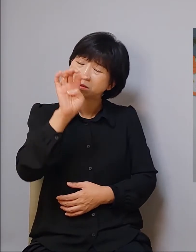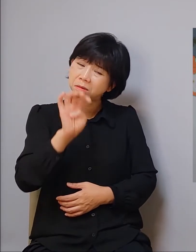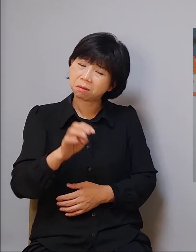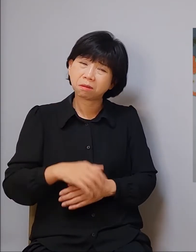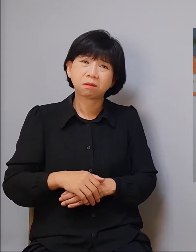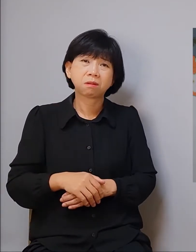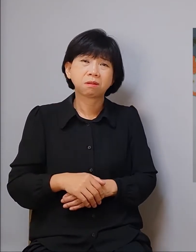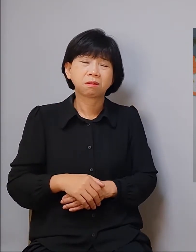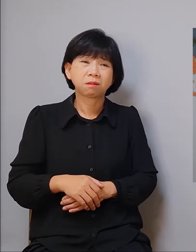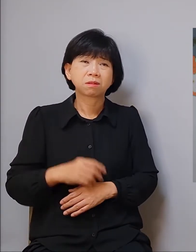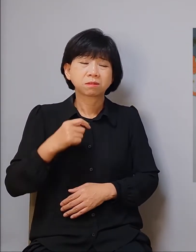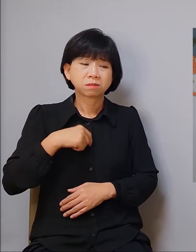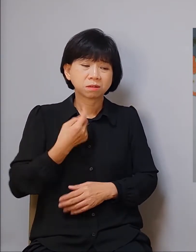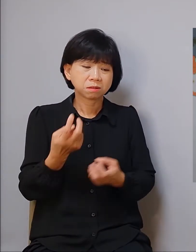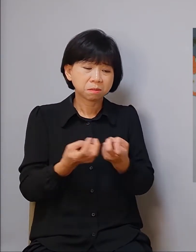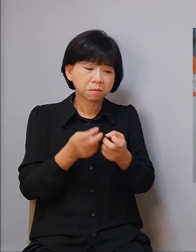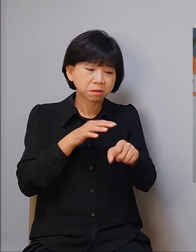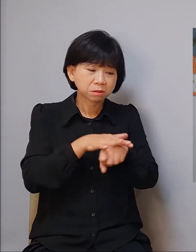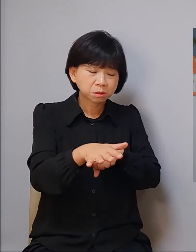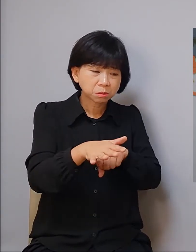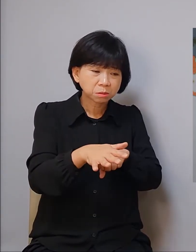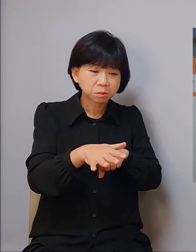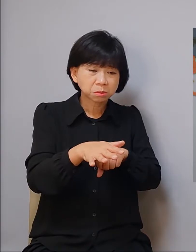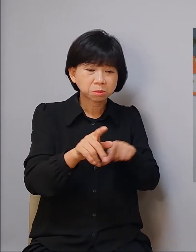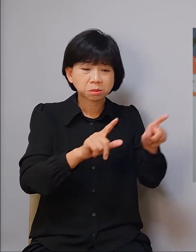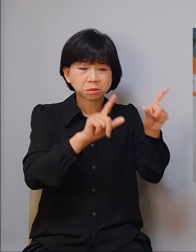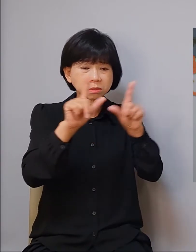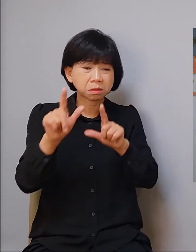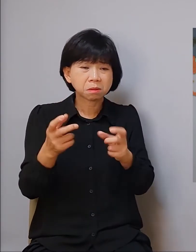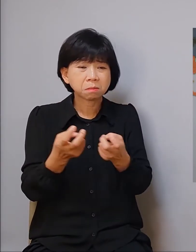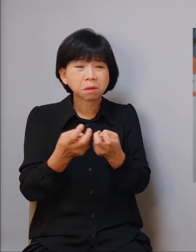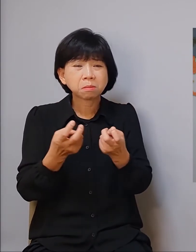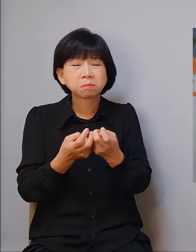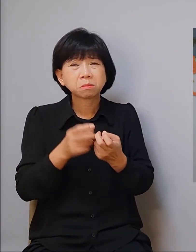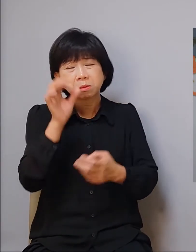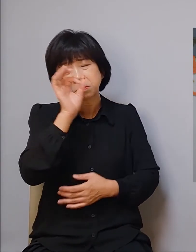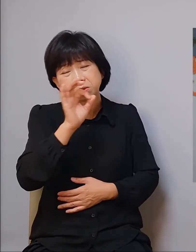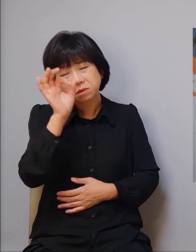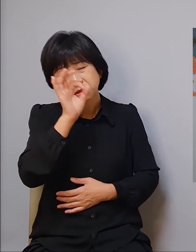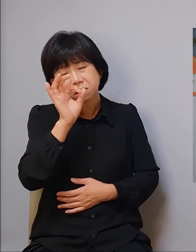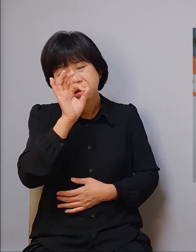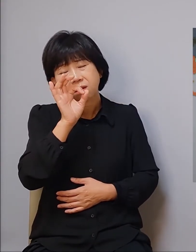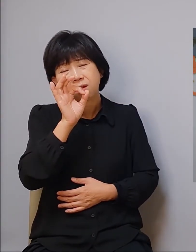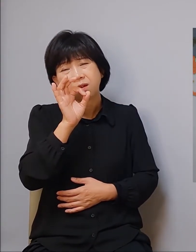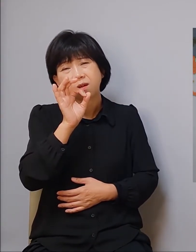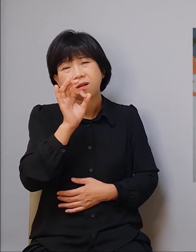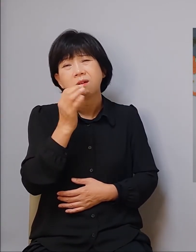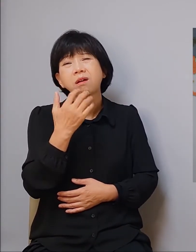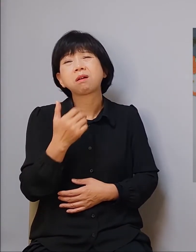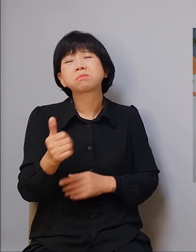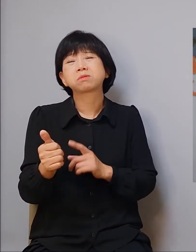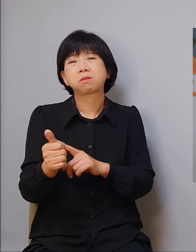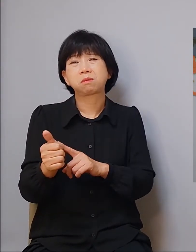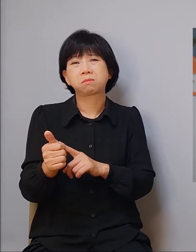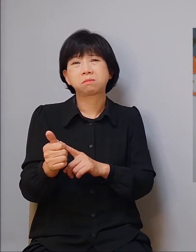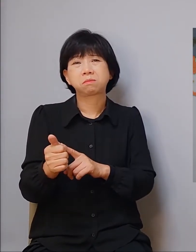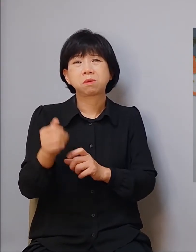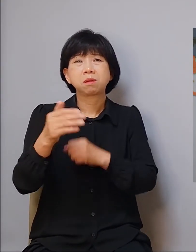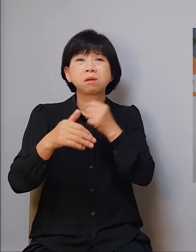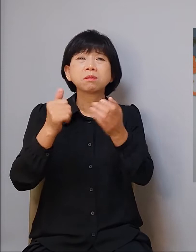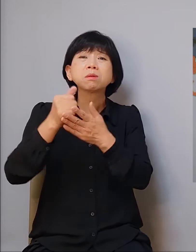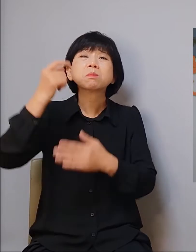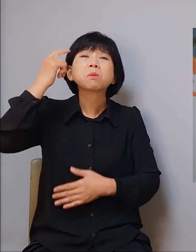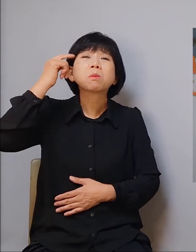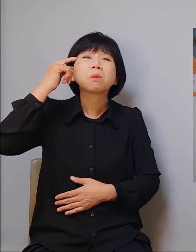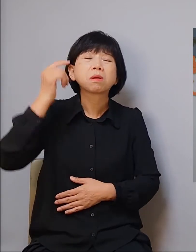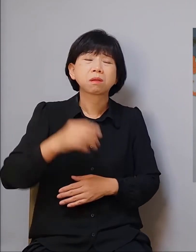자기만의 방식으로 살 길을 찾는 아브라함을 엿볼 수 있습니다. 도대체 하나님은 왜 이러실까?